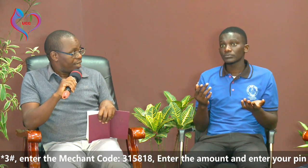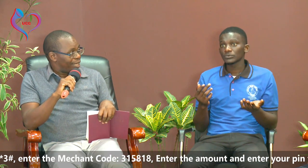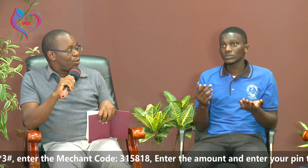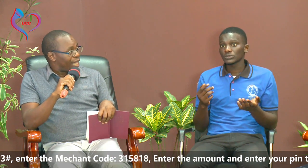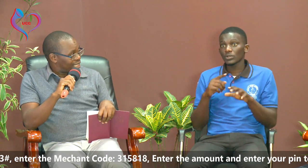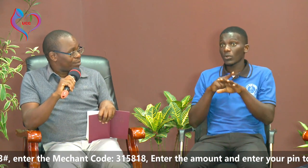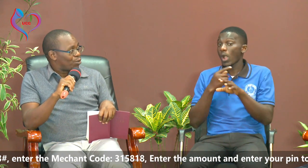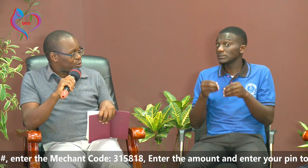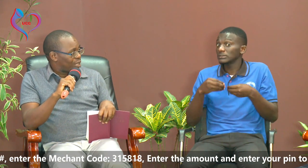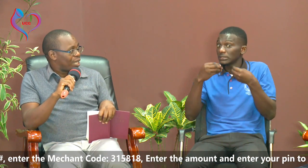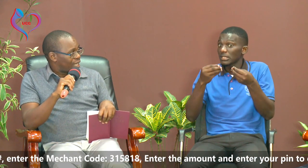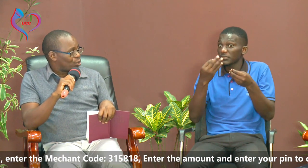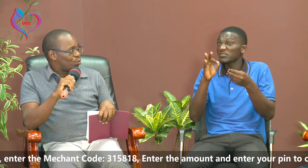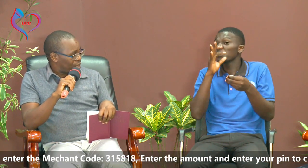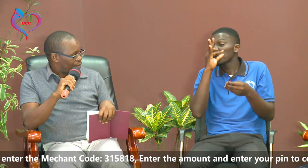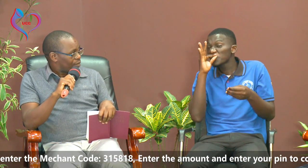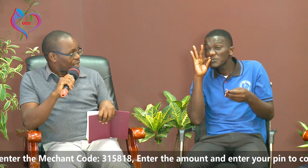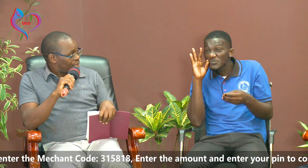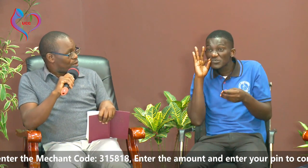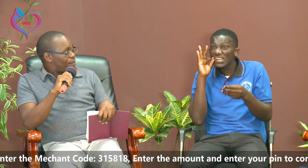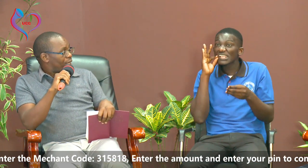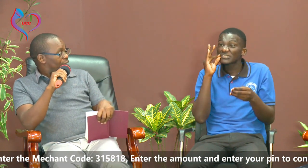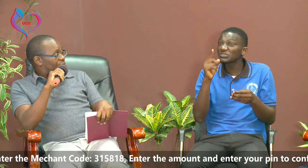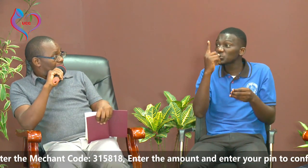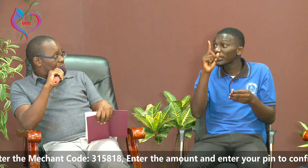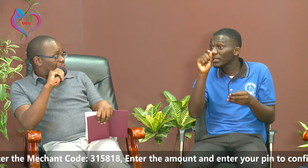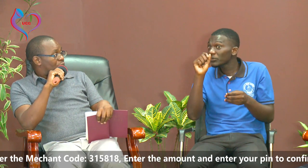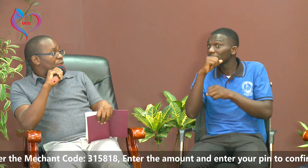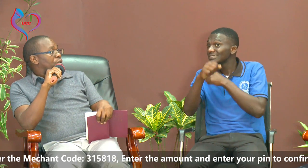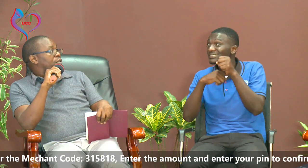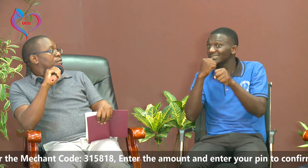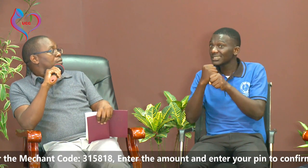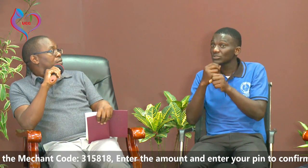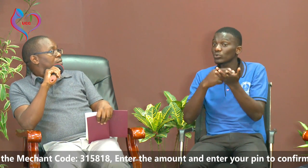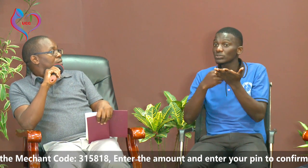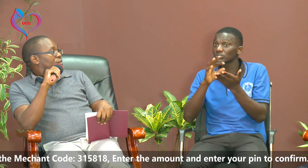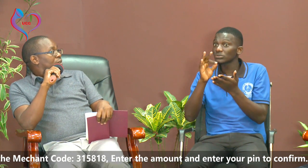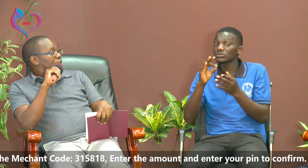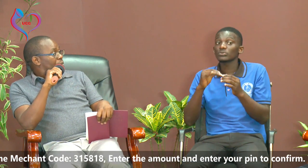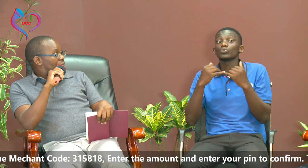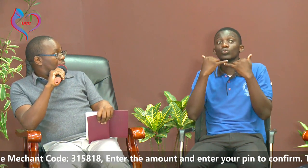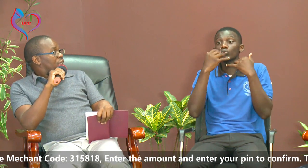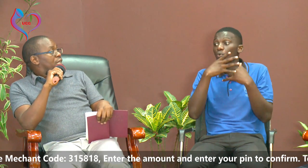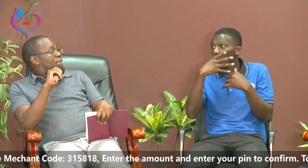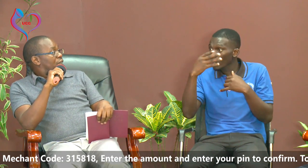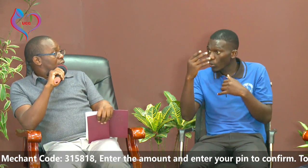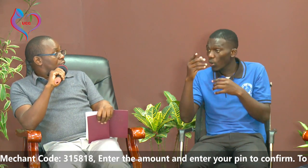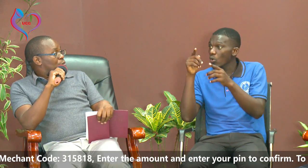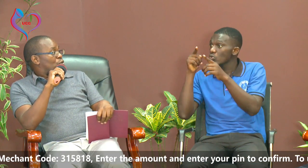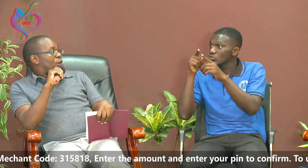ne bona asiba ku lusozi emyaka 10 ajja kugamba genda ewagonde Jeremiah genda mu nyumba